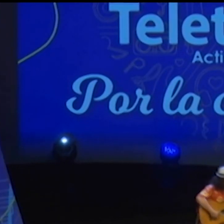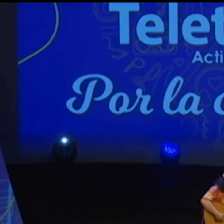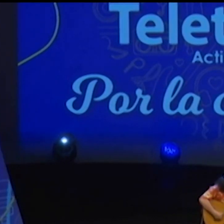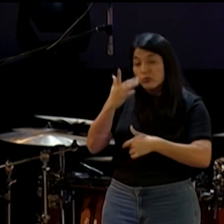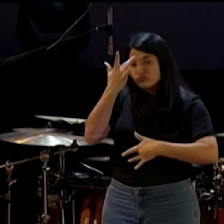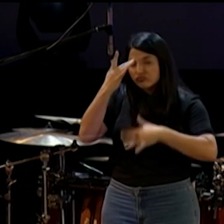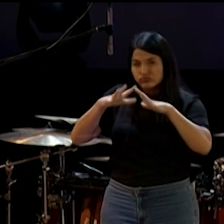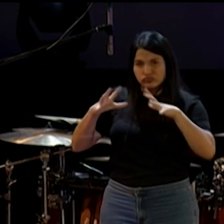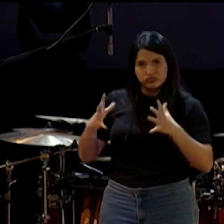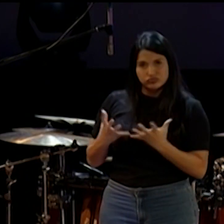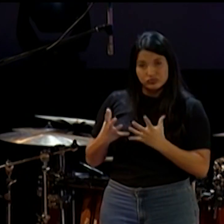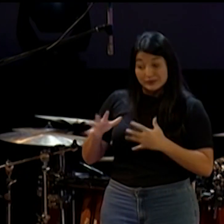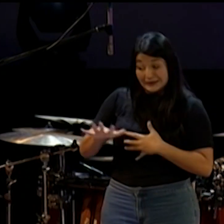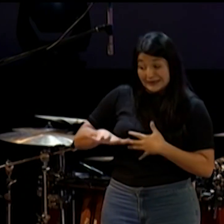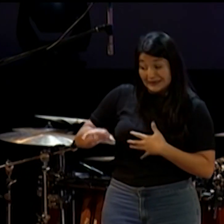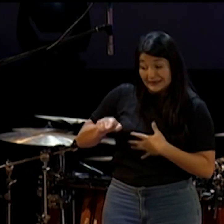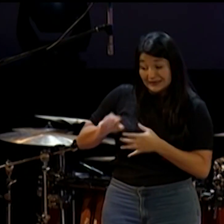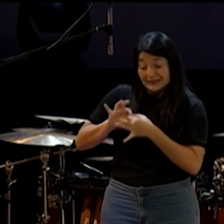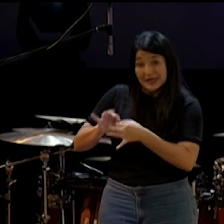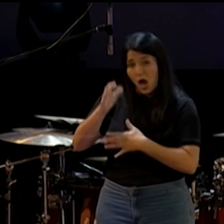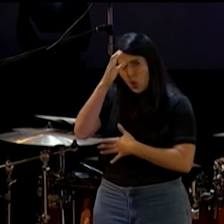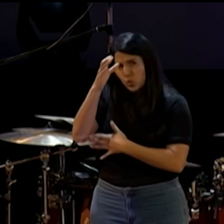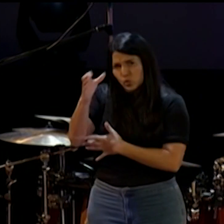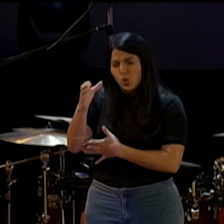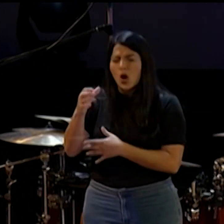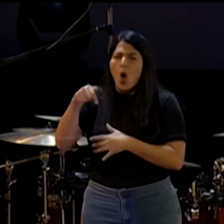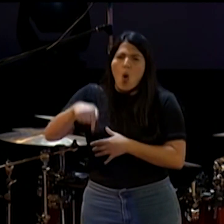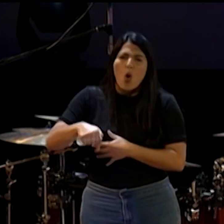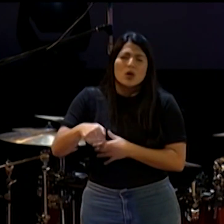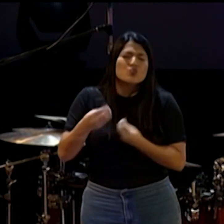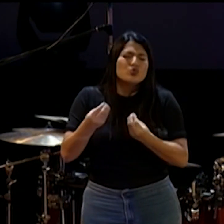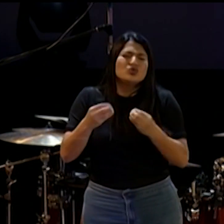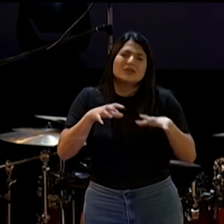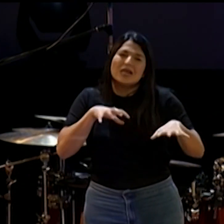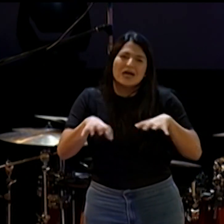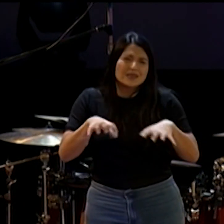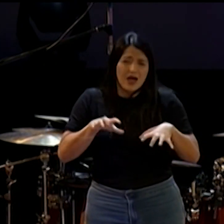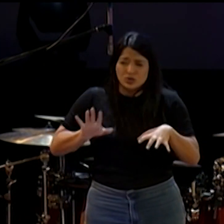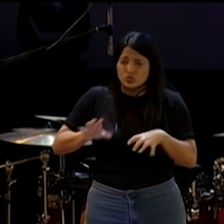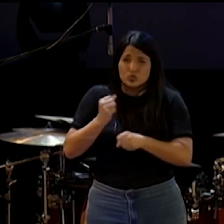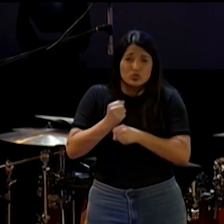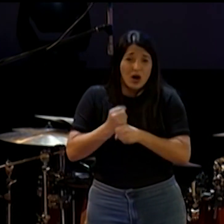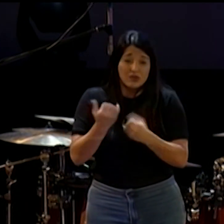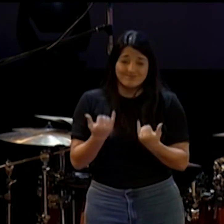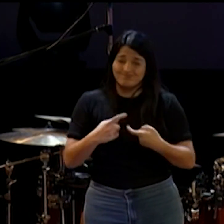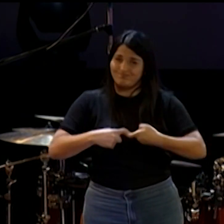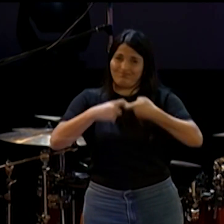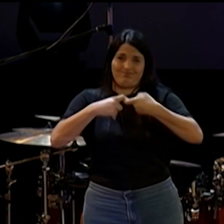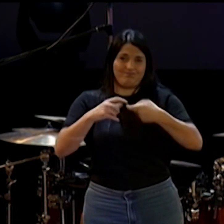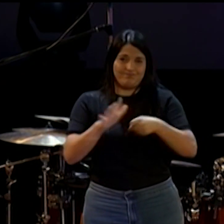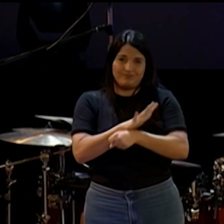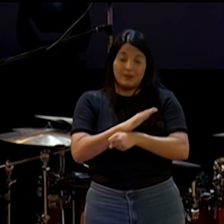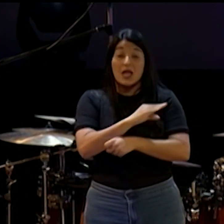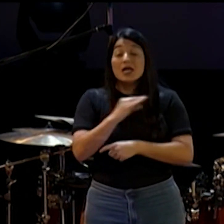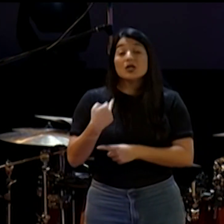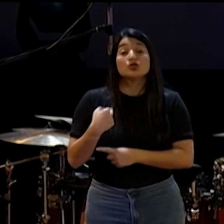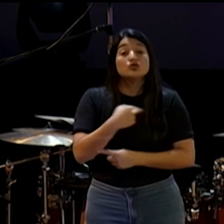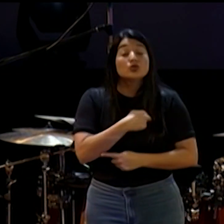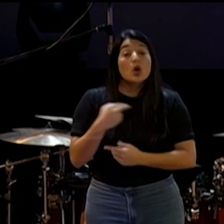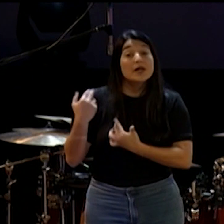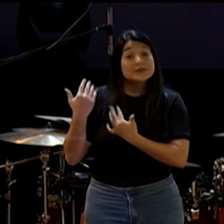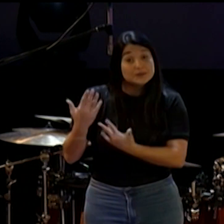20.277.326 colones. Es un sector que hoy tiene muchísimas de sus actividades totalmente detenidas y que